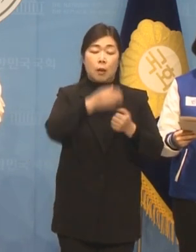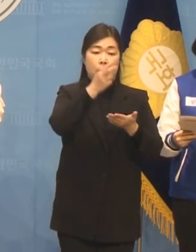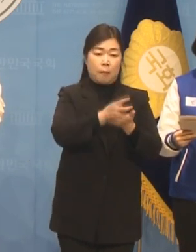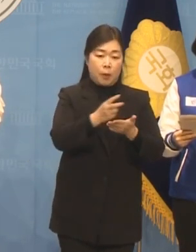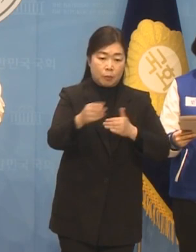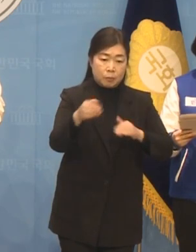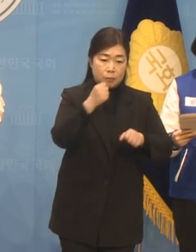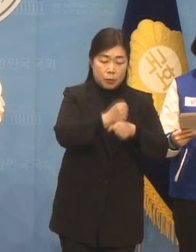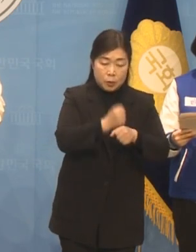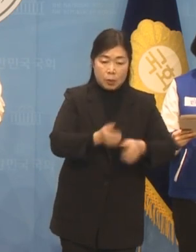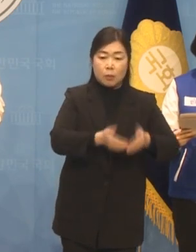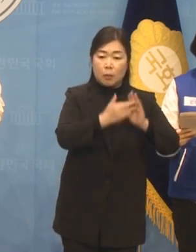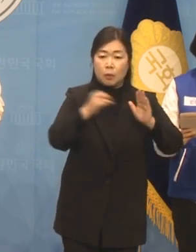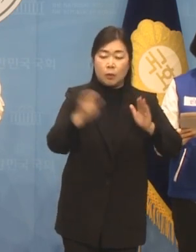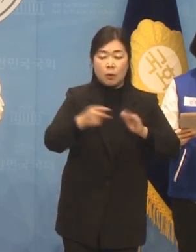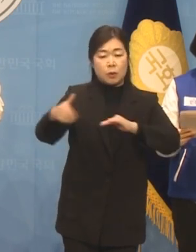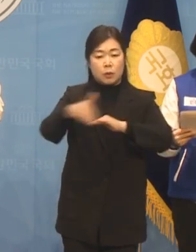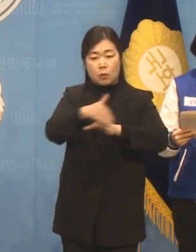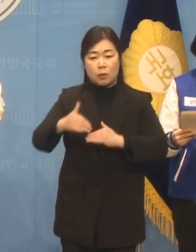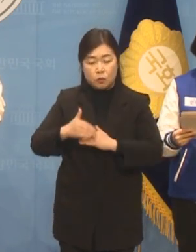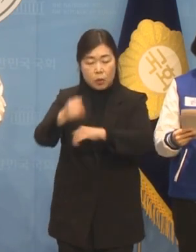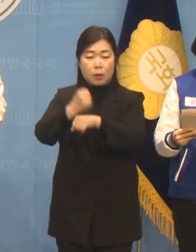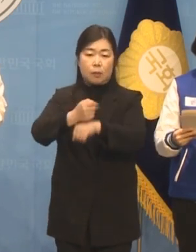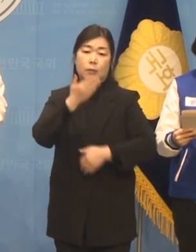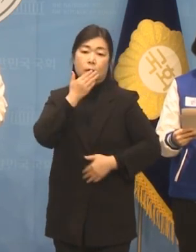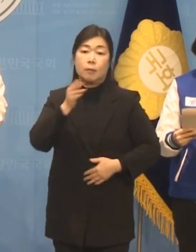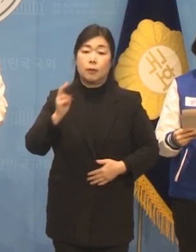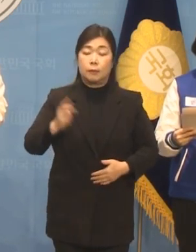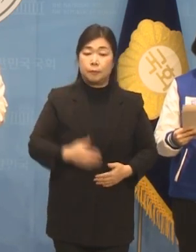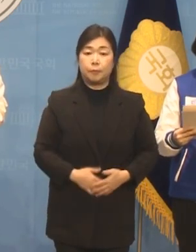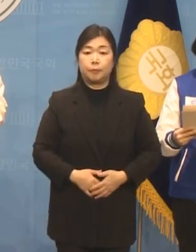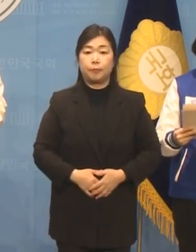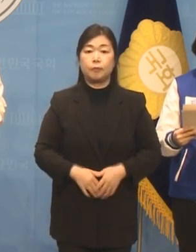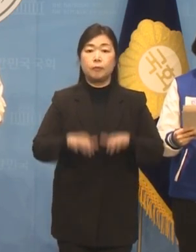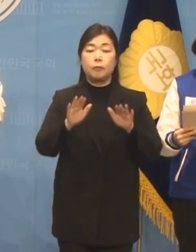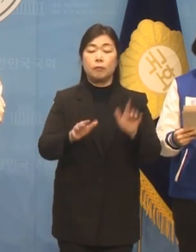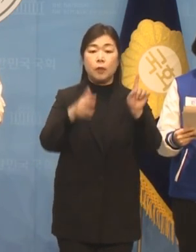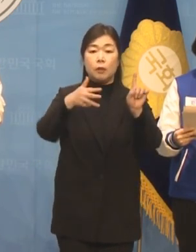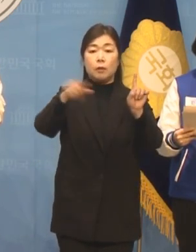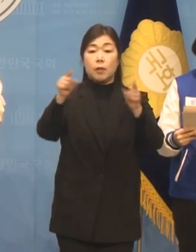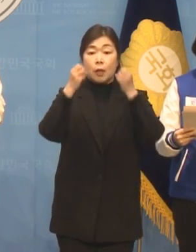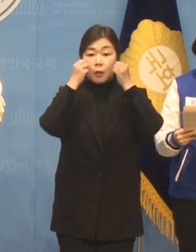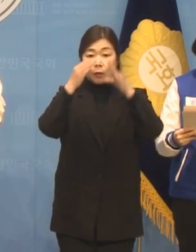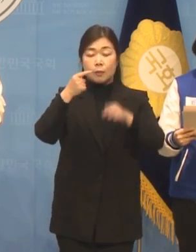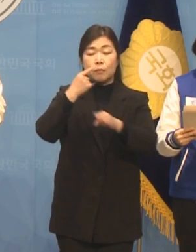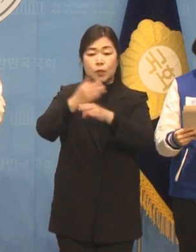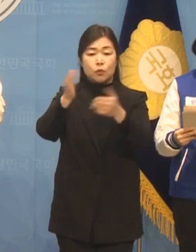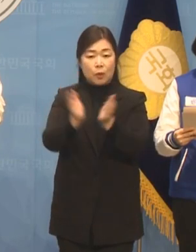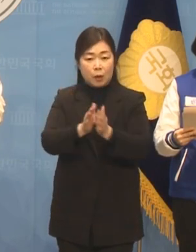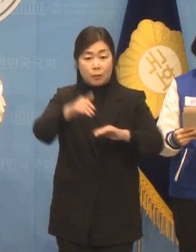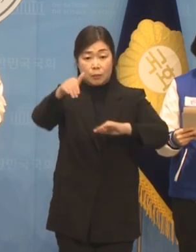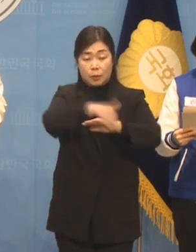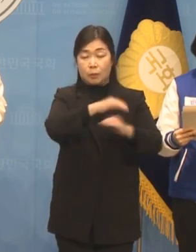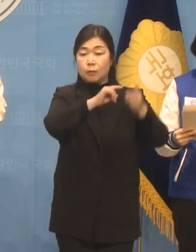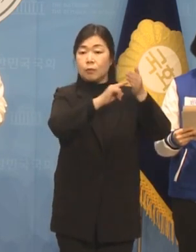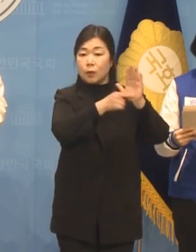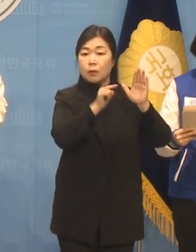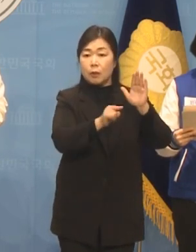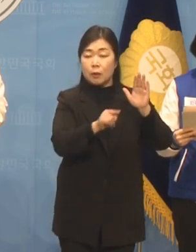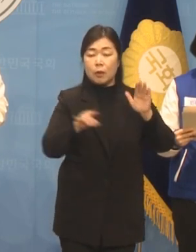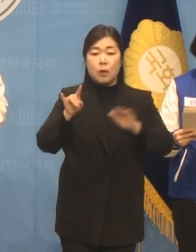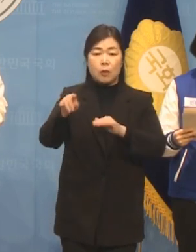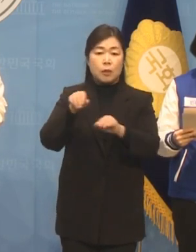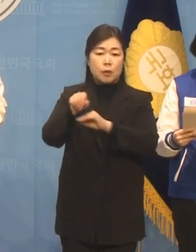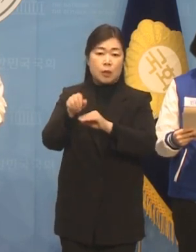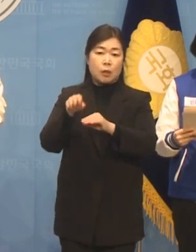그런 생각입니다. 이번 1차 뉴민주당 정책 제안에서는 그래서 혁신성장 분야를 대변해서 들어오신